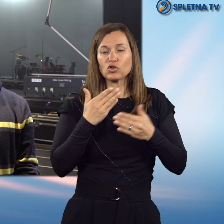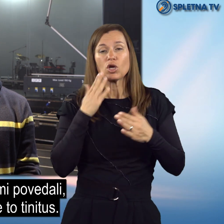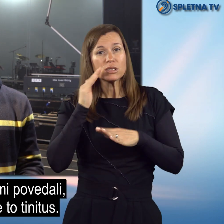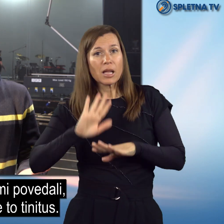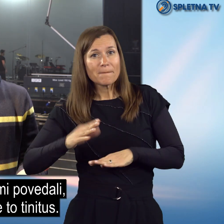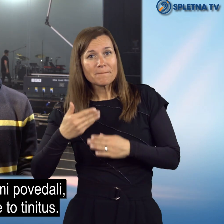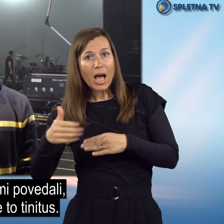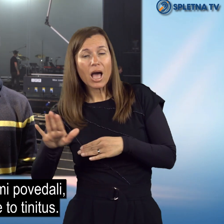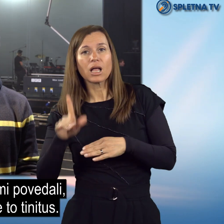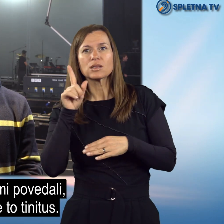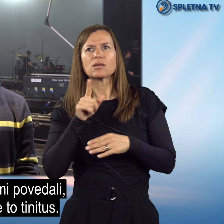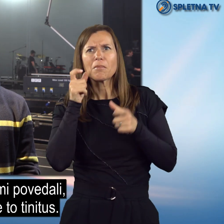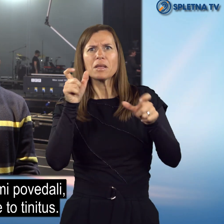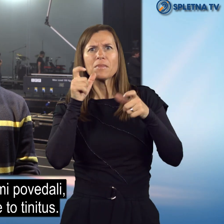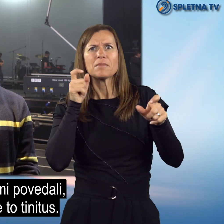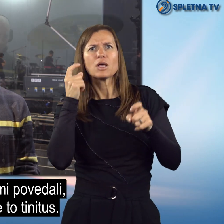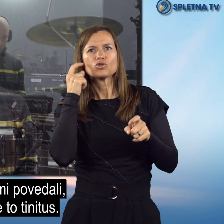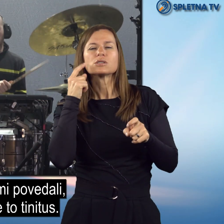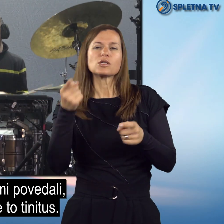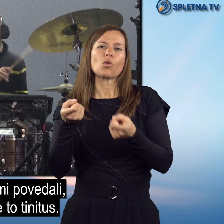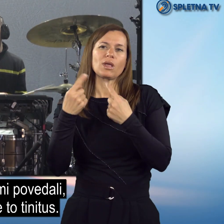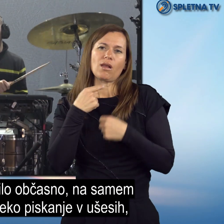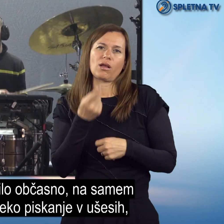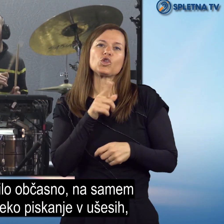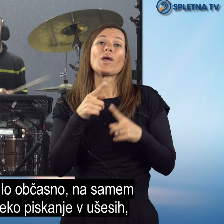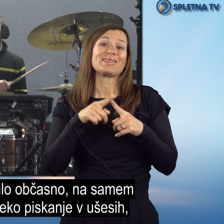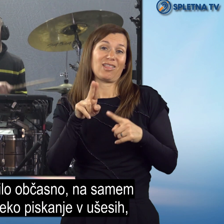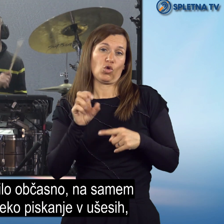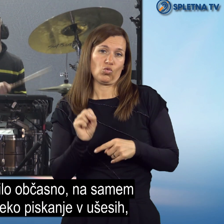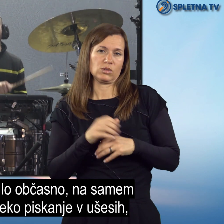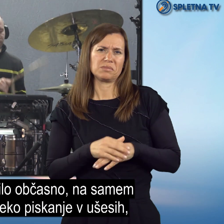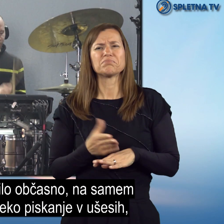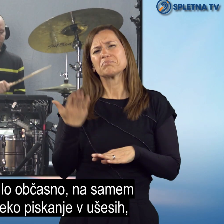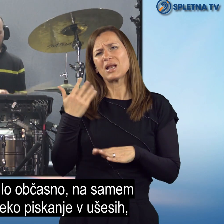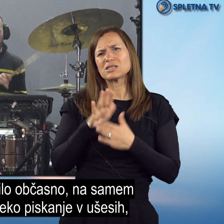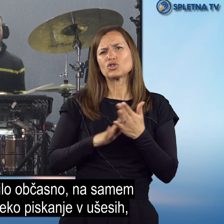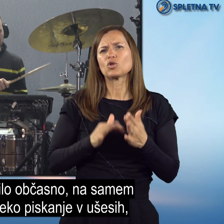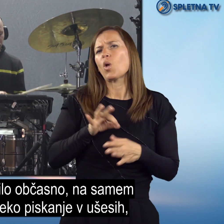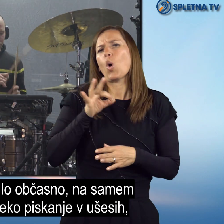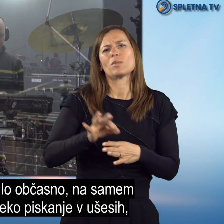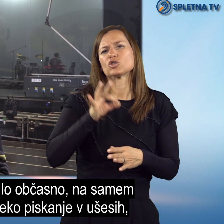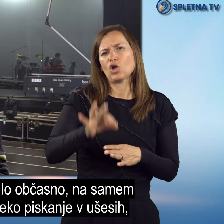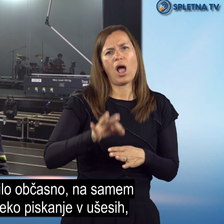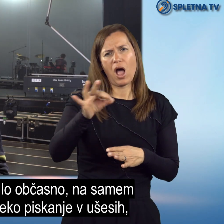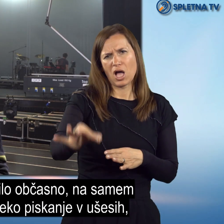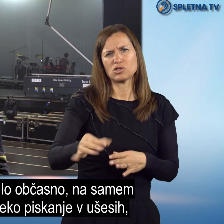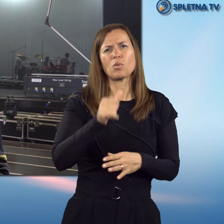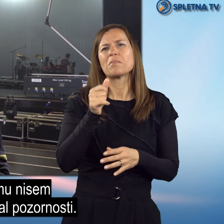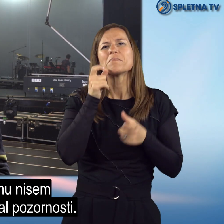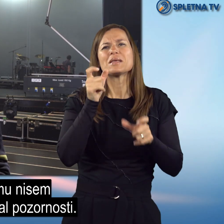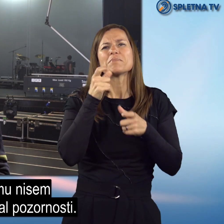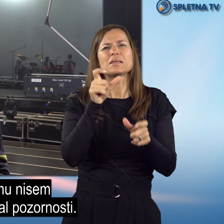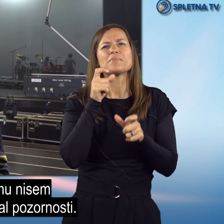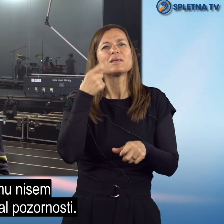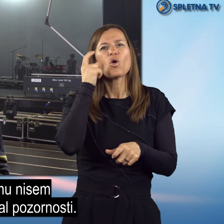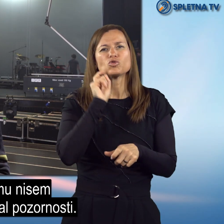in so mi povedali, da je to tinitus. Ker je pač to se je zgodilo občasno na samem začetku, bilo je neko piskanje v ušesih, nisem